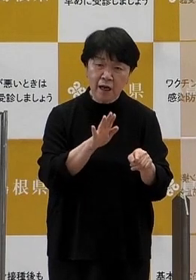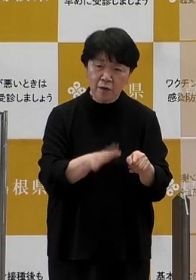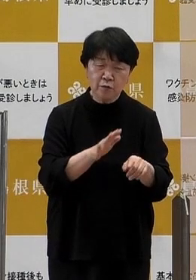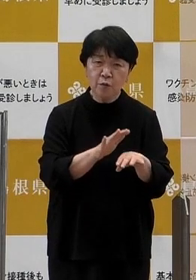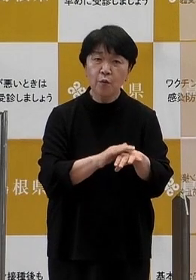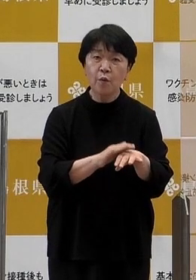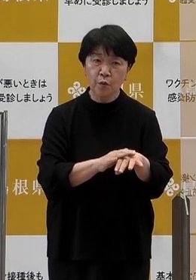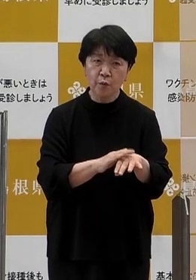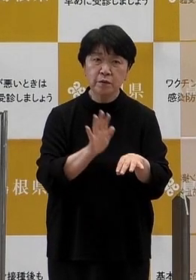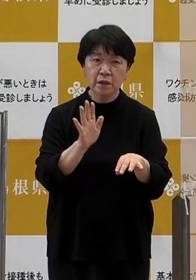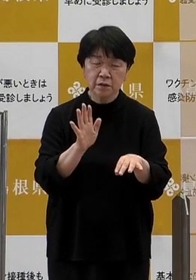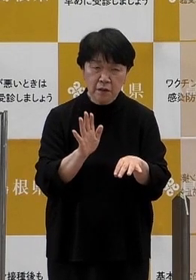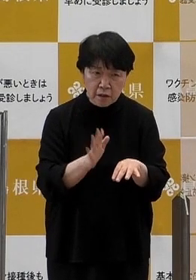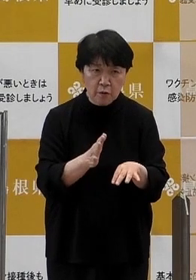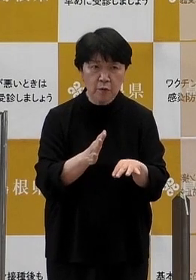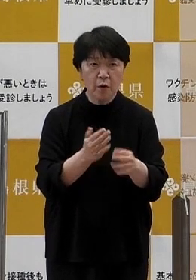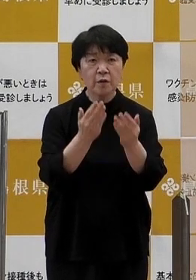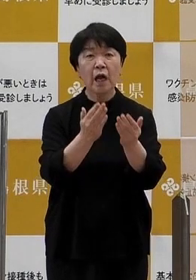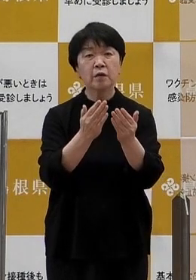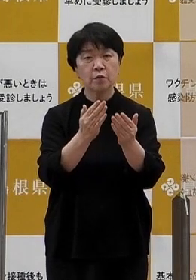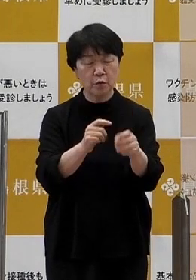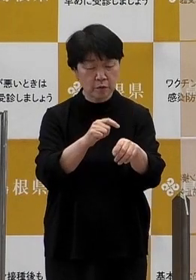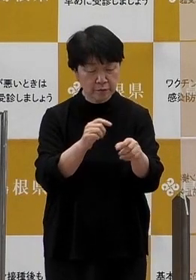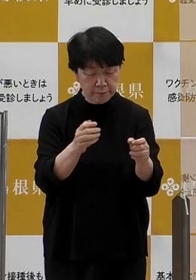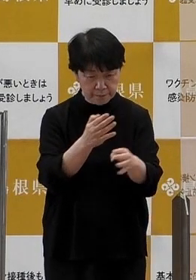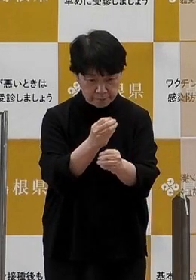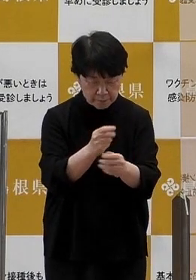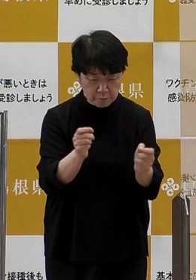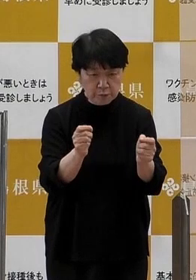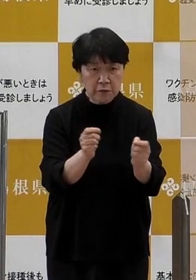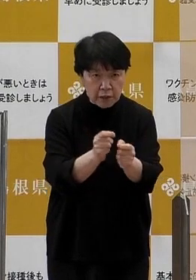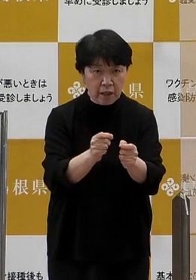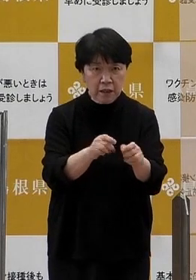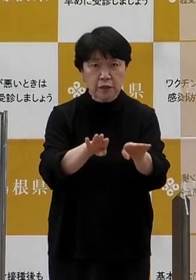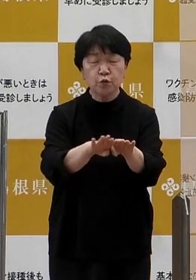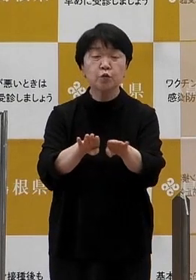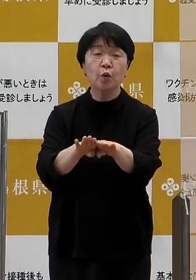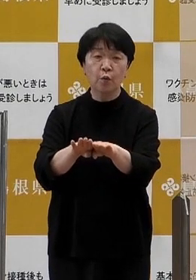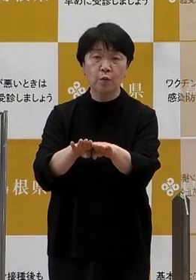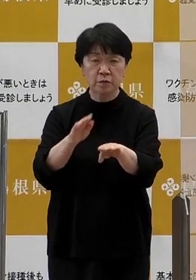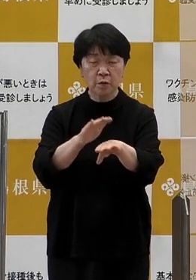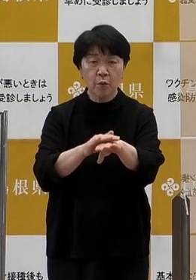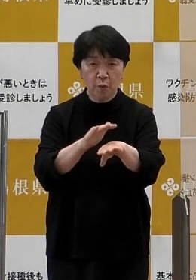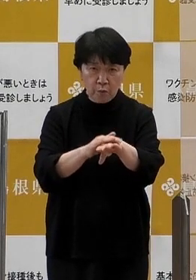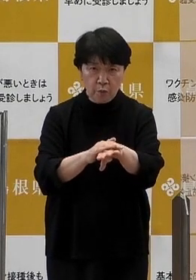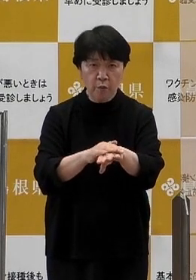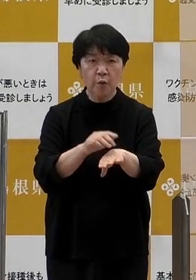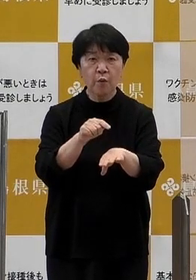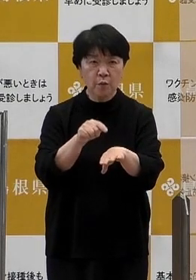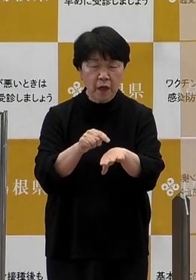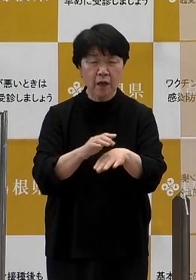学校の短期の休校というのは、お手元の資料の